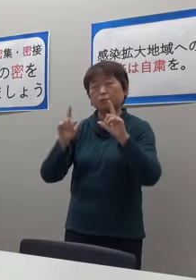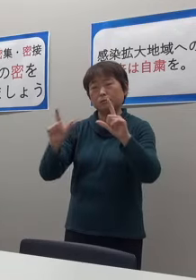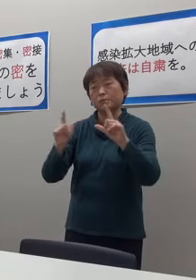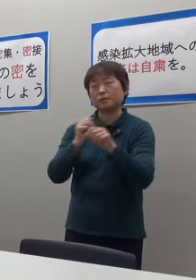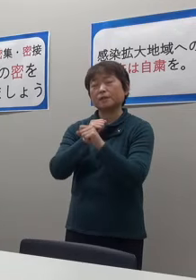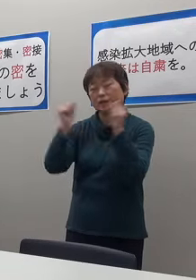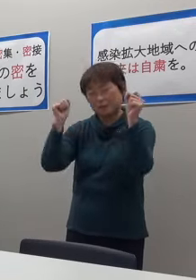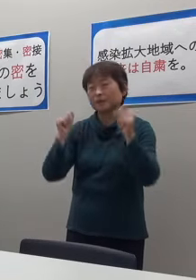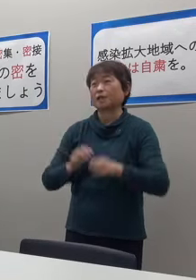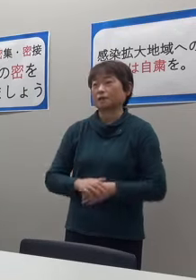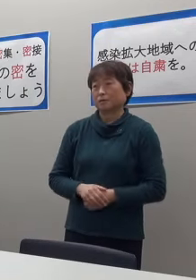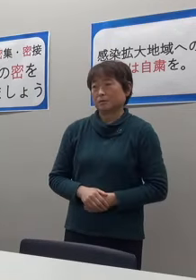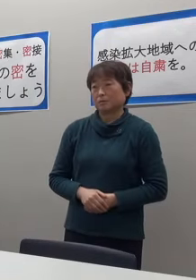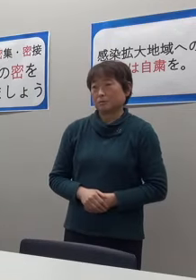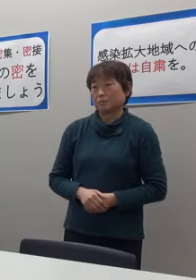そうする、わかりました。